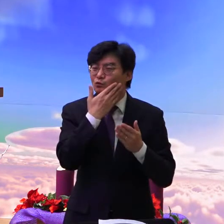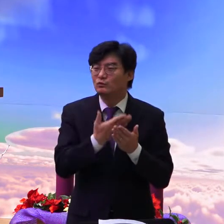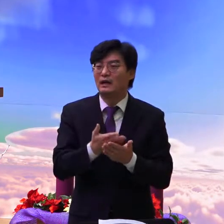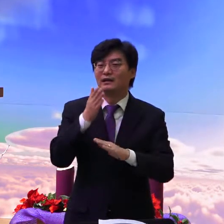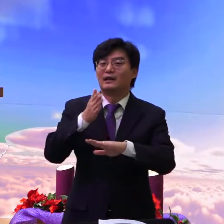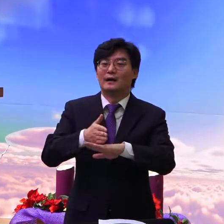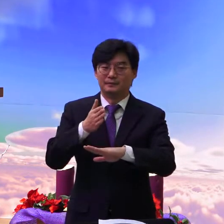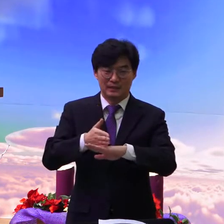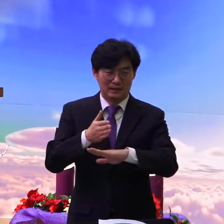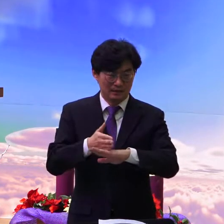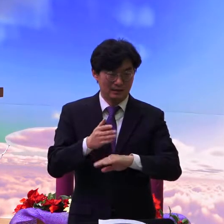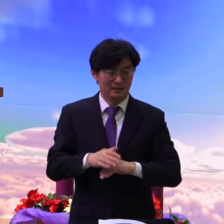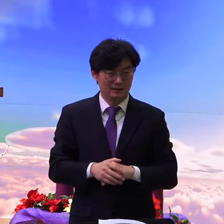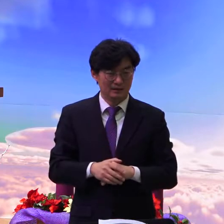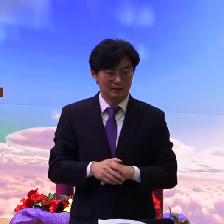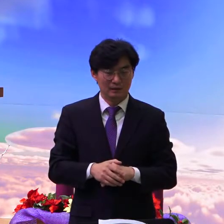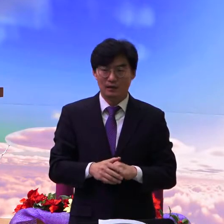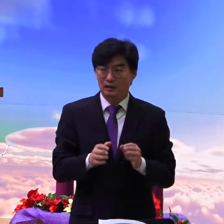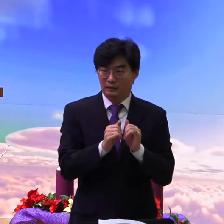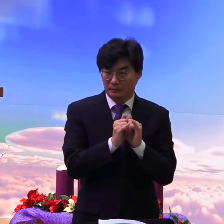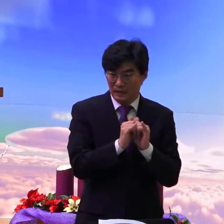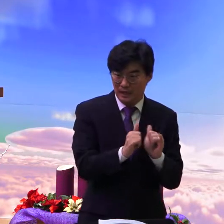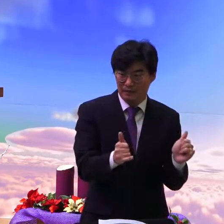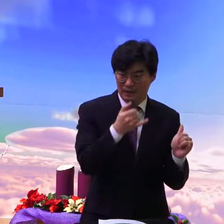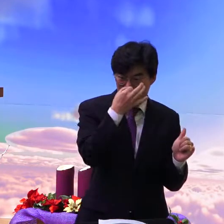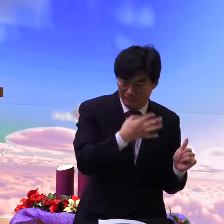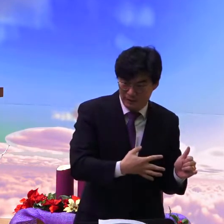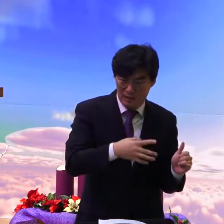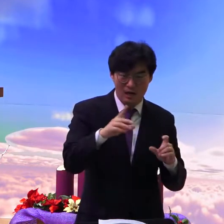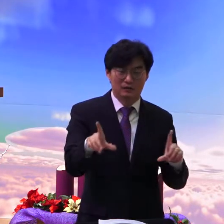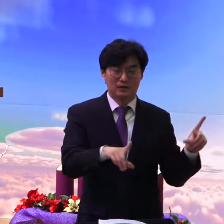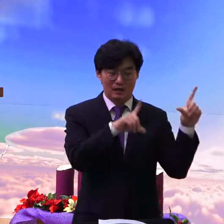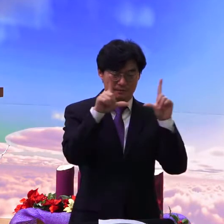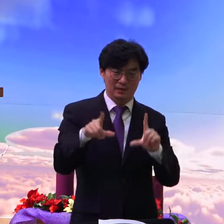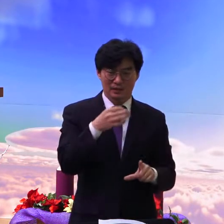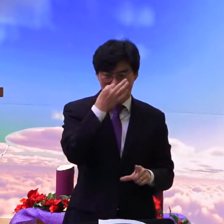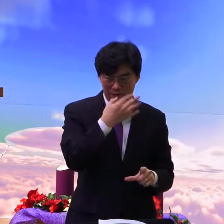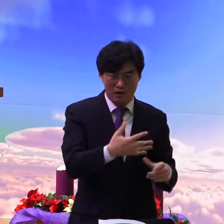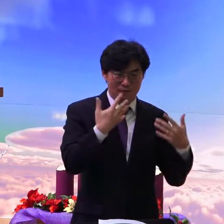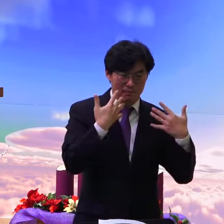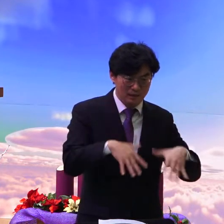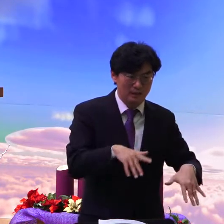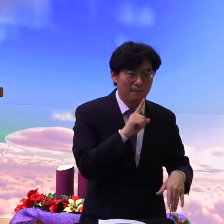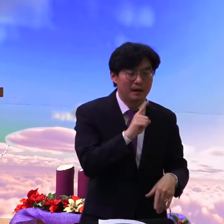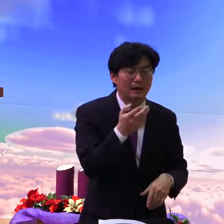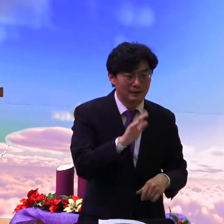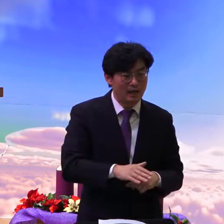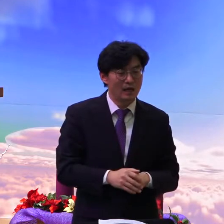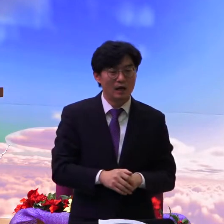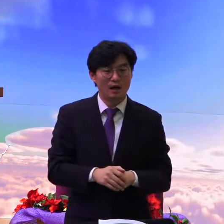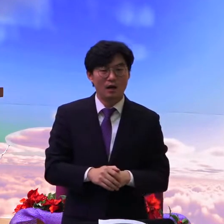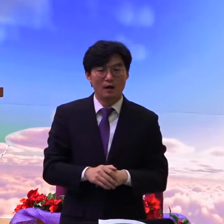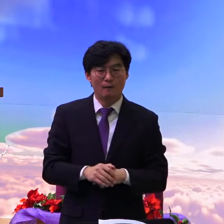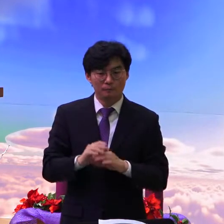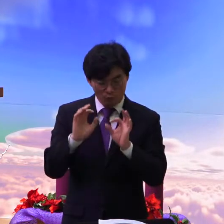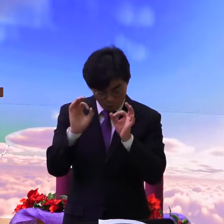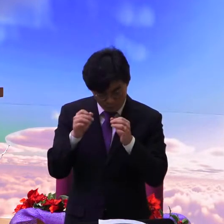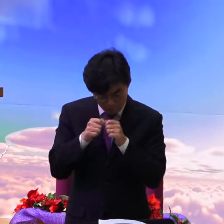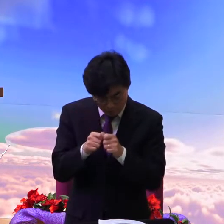힘들다, 정말 살기 어렵다 이렇게 말하지만, 사실 돌아보면 우리의 인생이 그렇게 길진